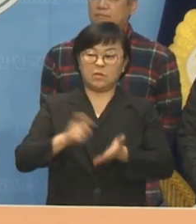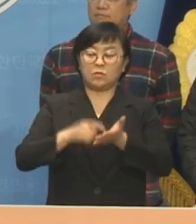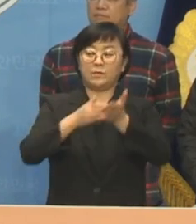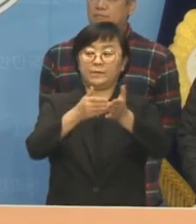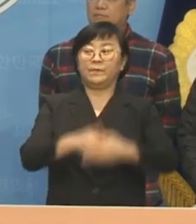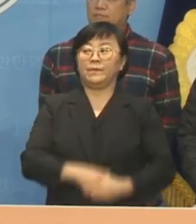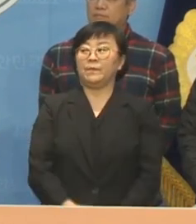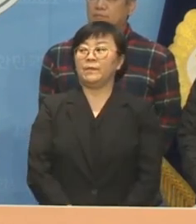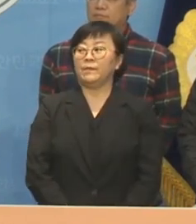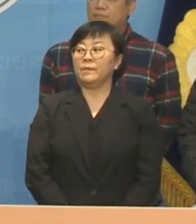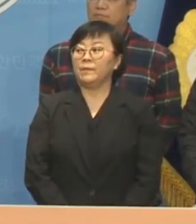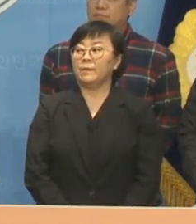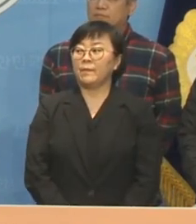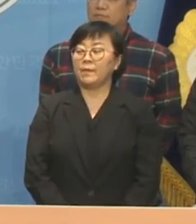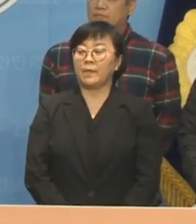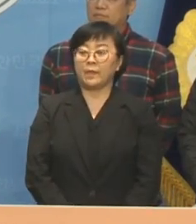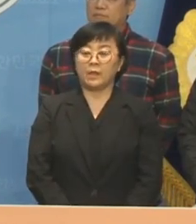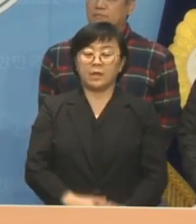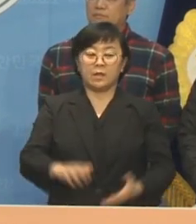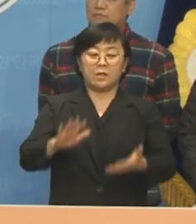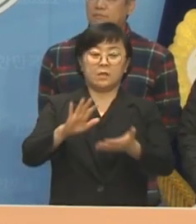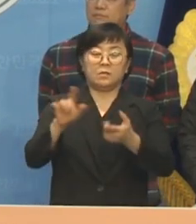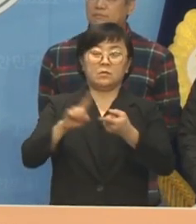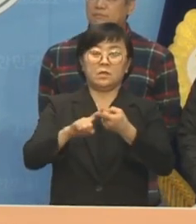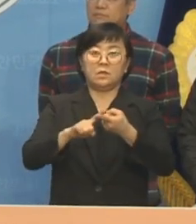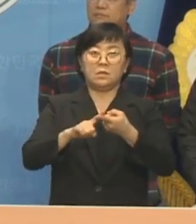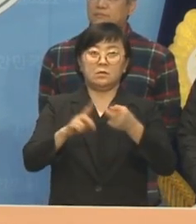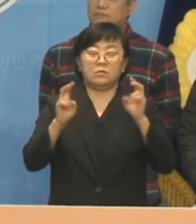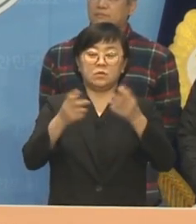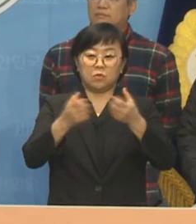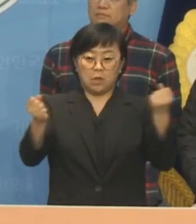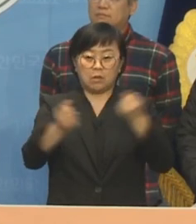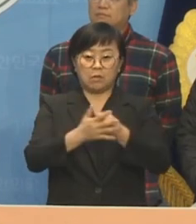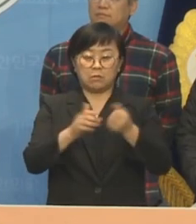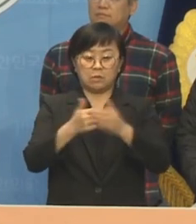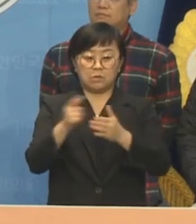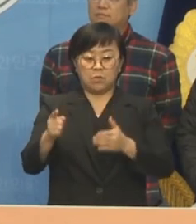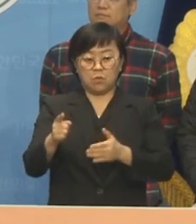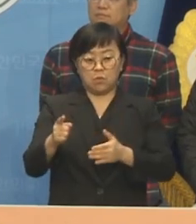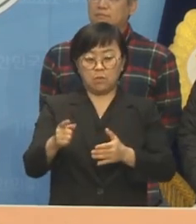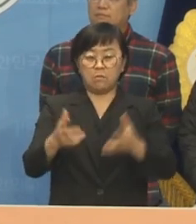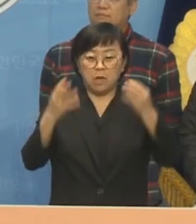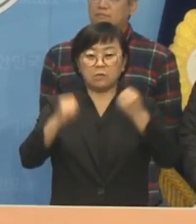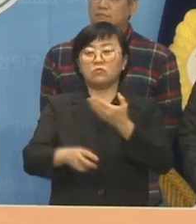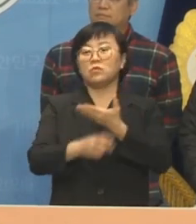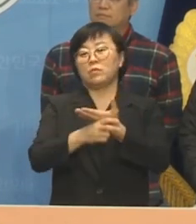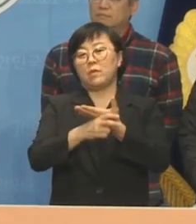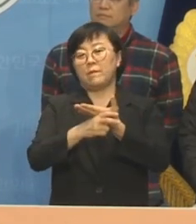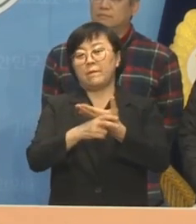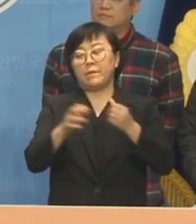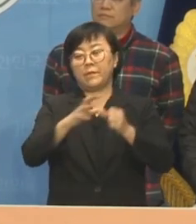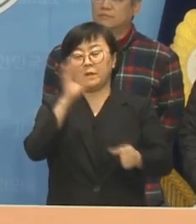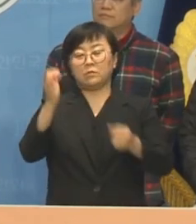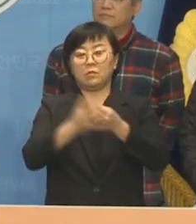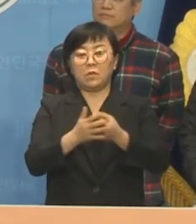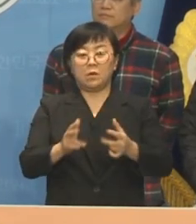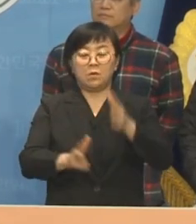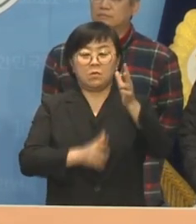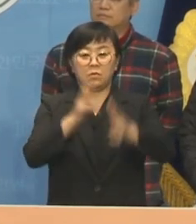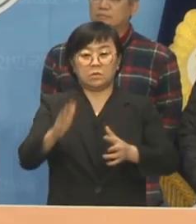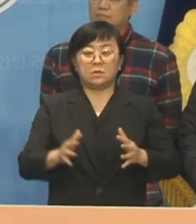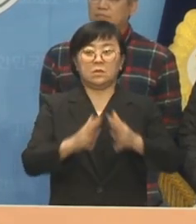촉구합니다. 페이퍼 컴퍼니 부지 쪼개기, 핵심 시설 알박기 등 온갖 불법 탈법 동원한 공장 건설을